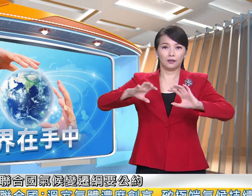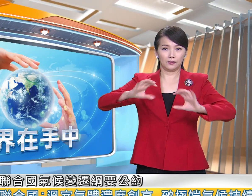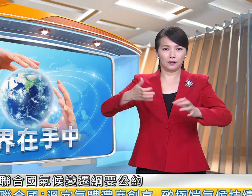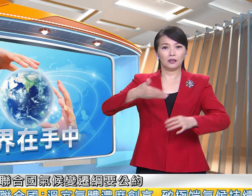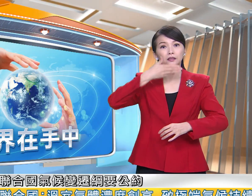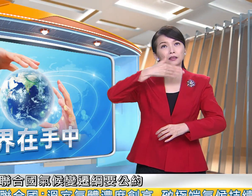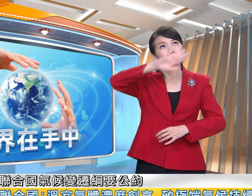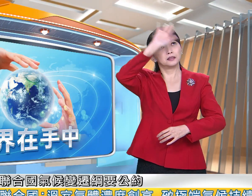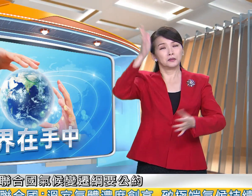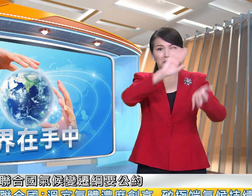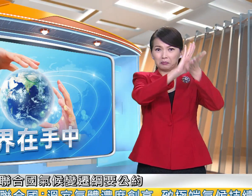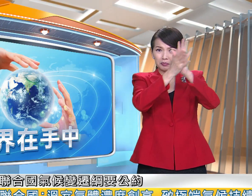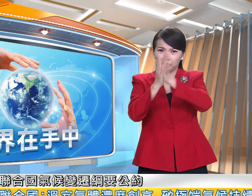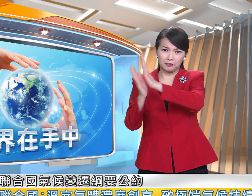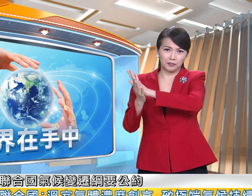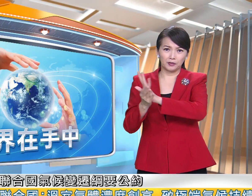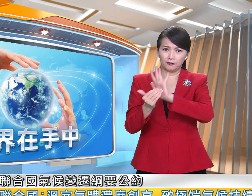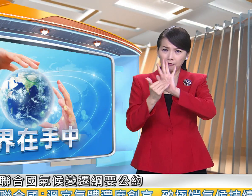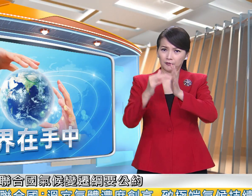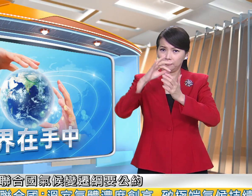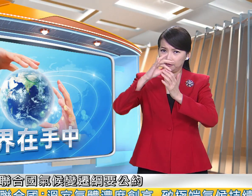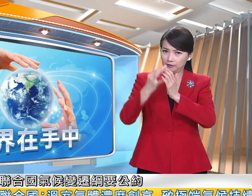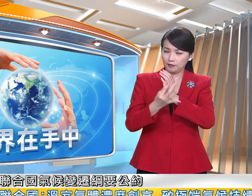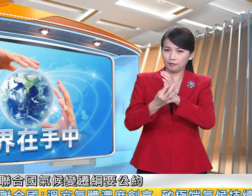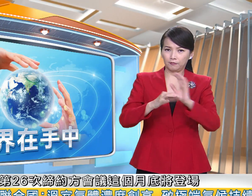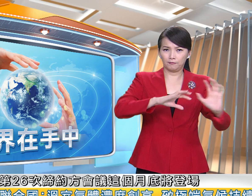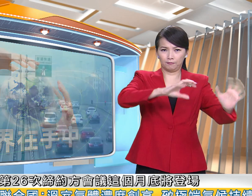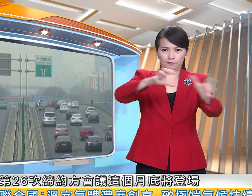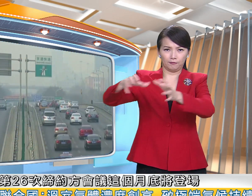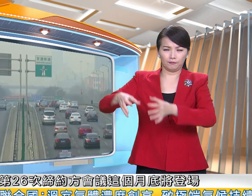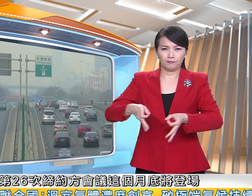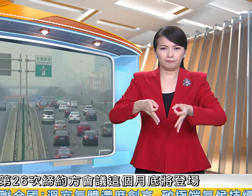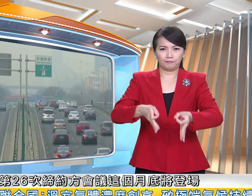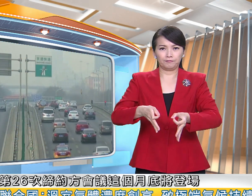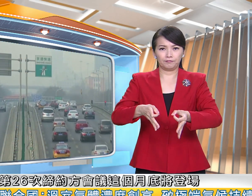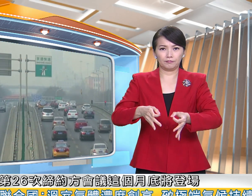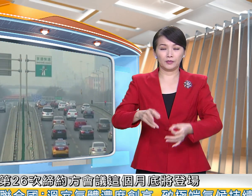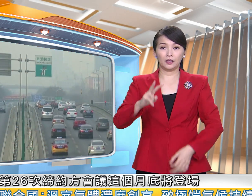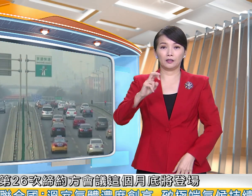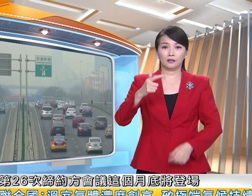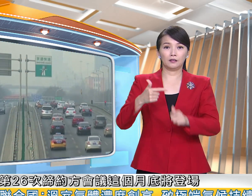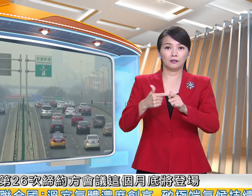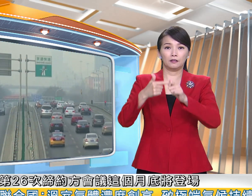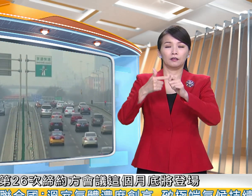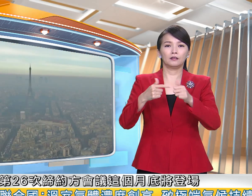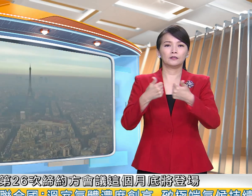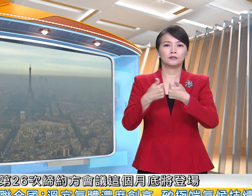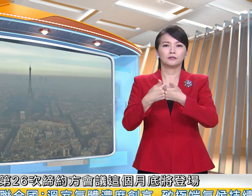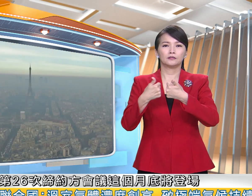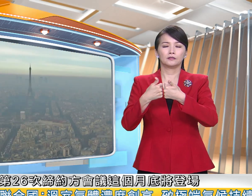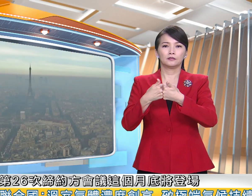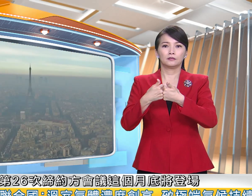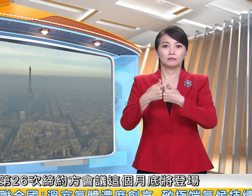联合国气候变迁纲要公约第26次缔约方会议这个月底将要登